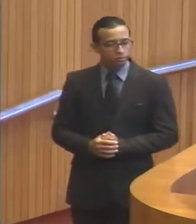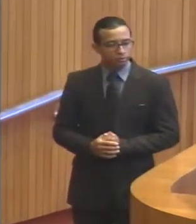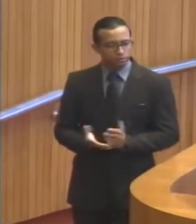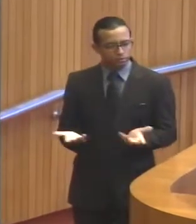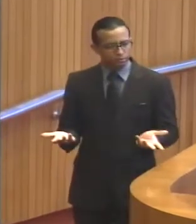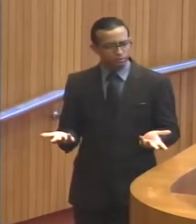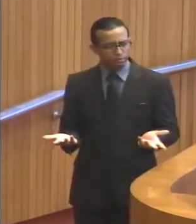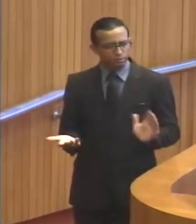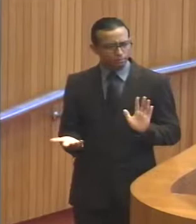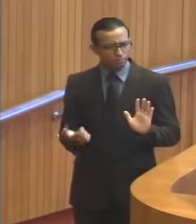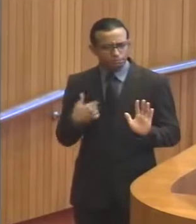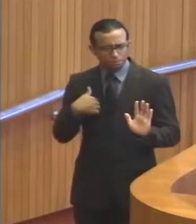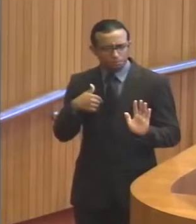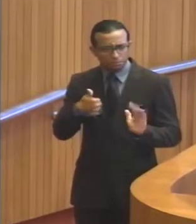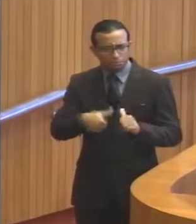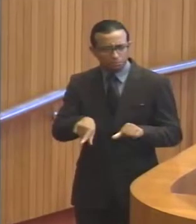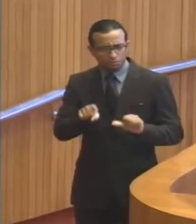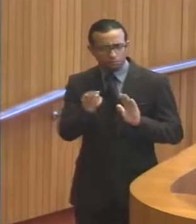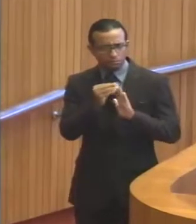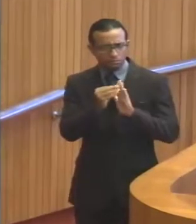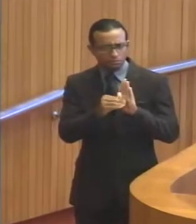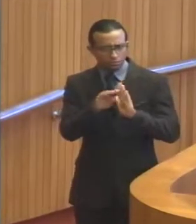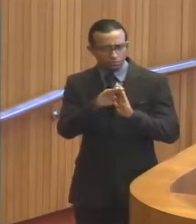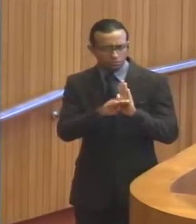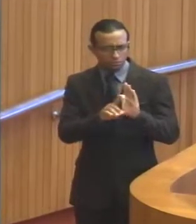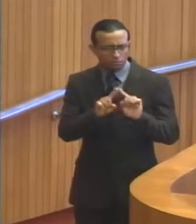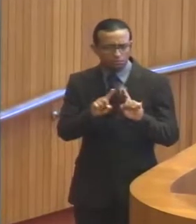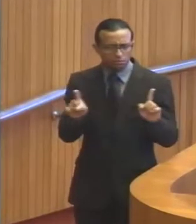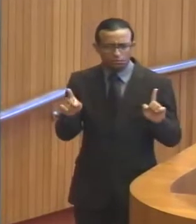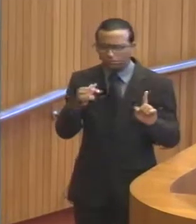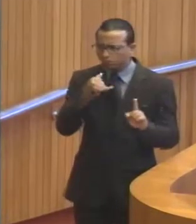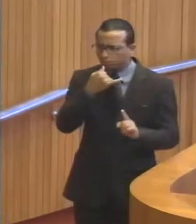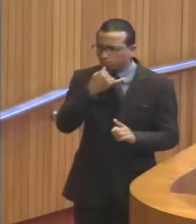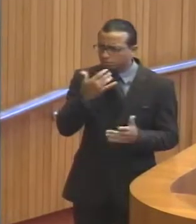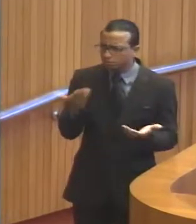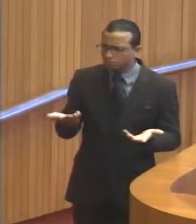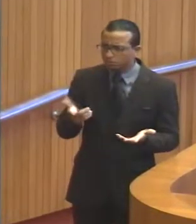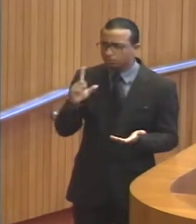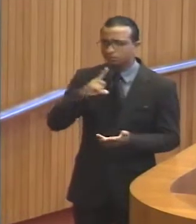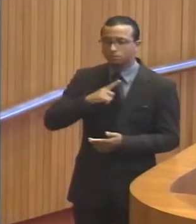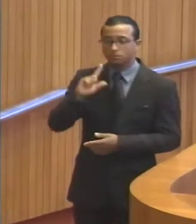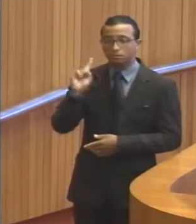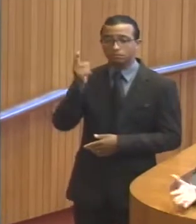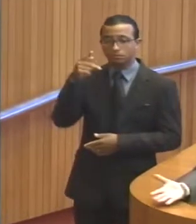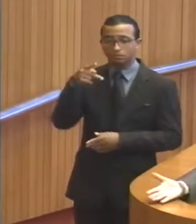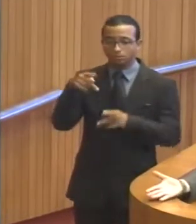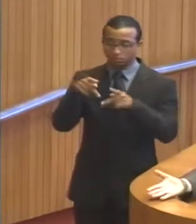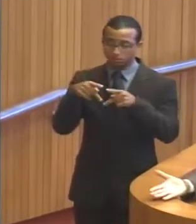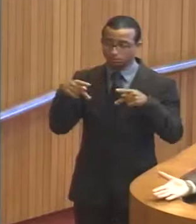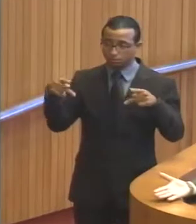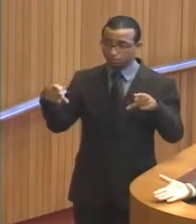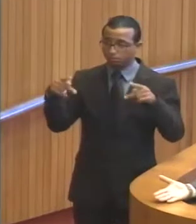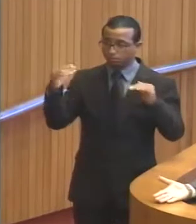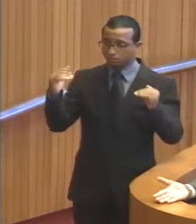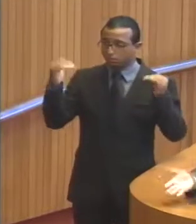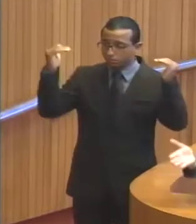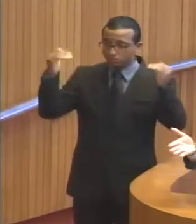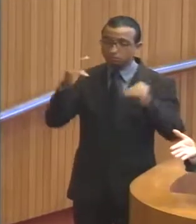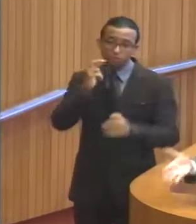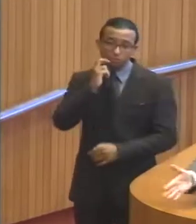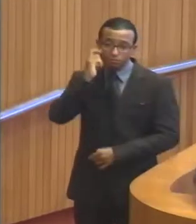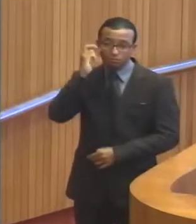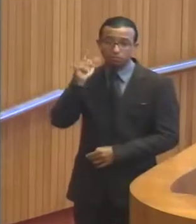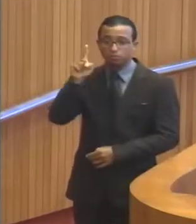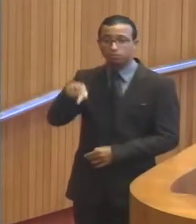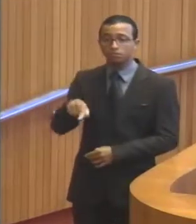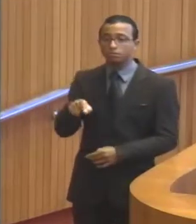é previsto no orçamento. Agora, infelizmente, nós temos uma procuradora que é uma vergonha para o Maranhão. É um